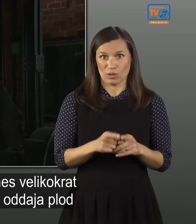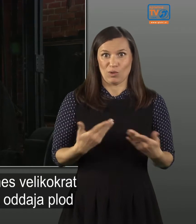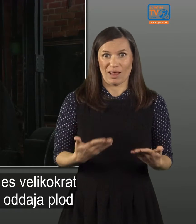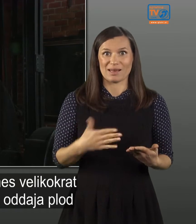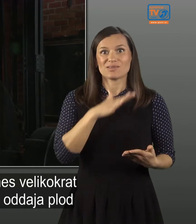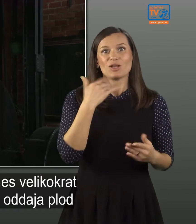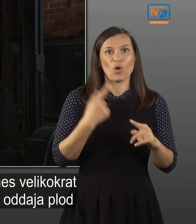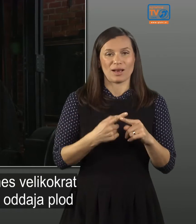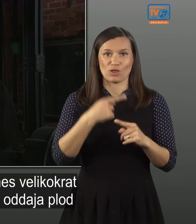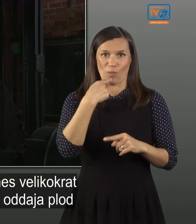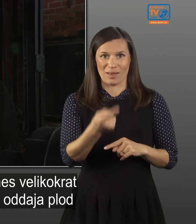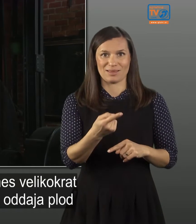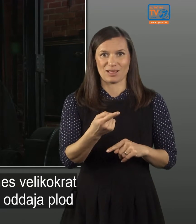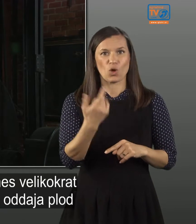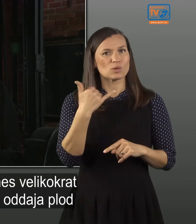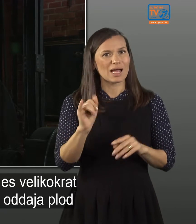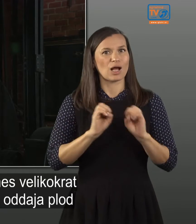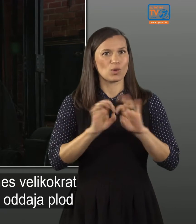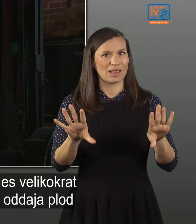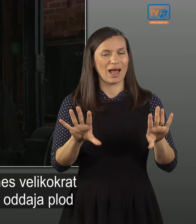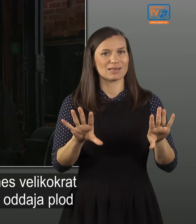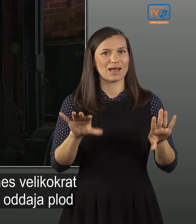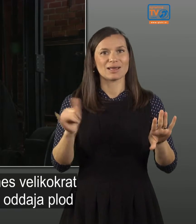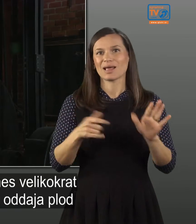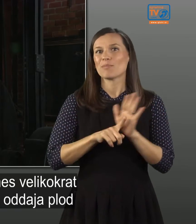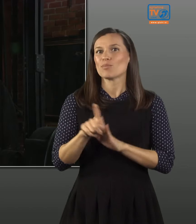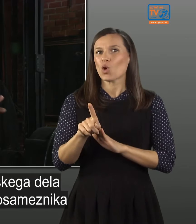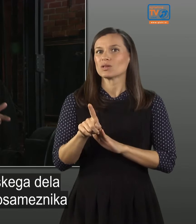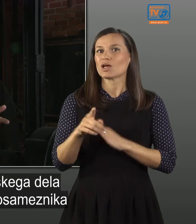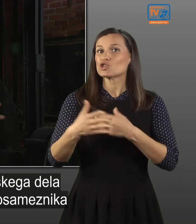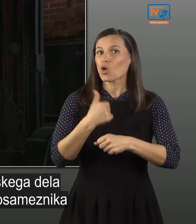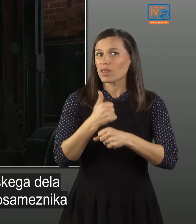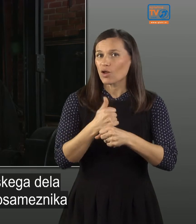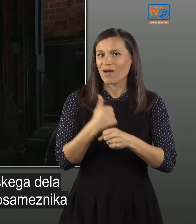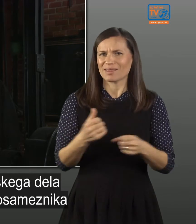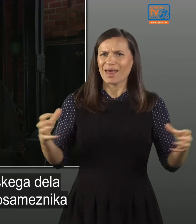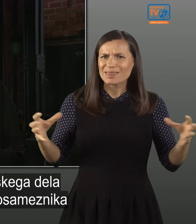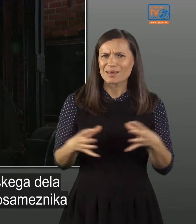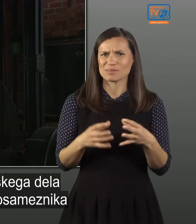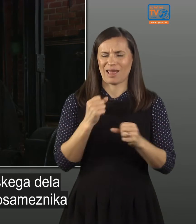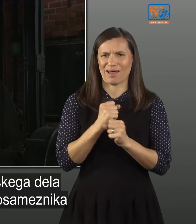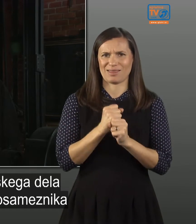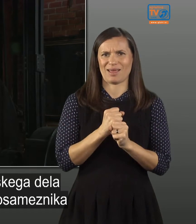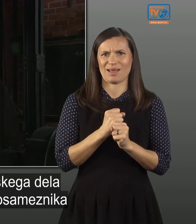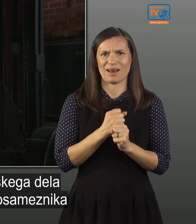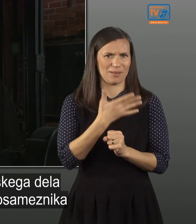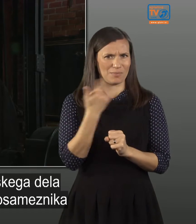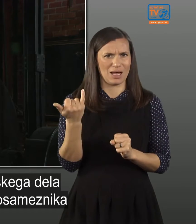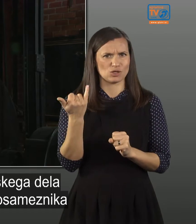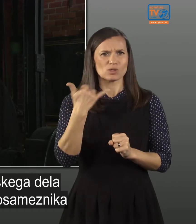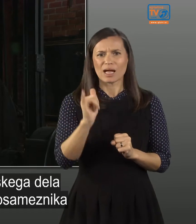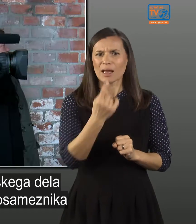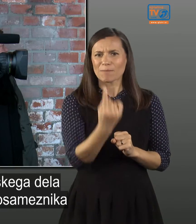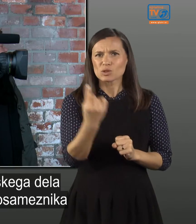kot je bilo danes velikokrat omenjeno, vsaka oddaja je plod sodelovanja, timskega dela in